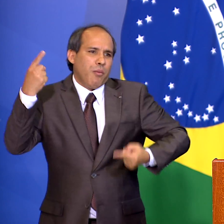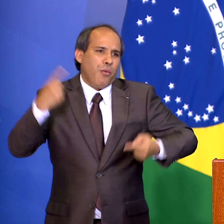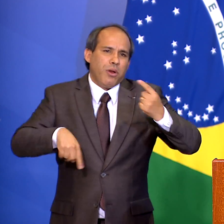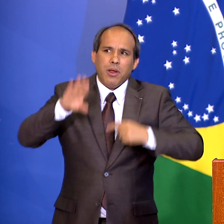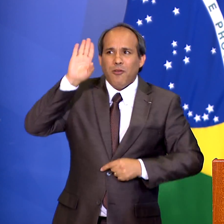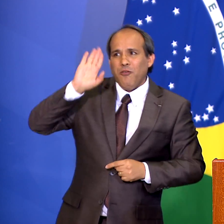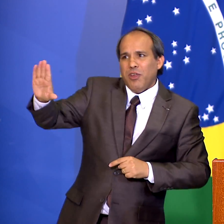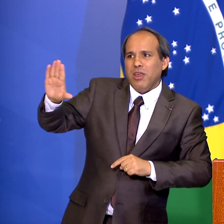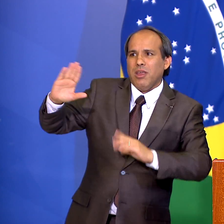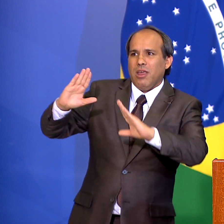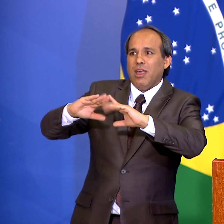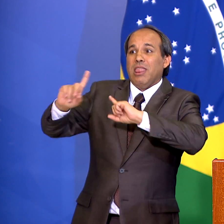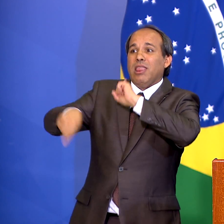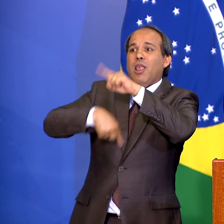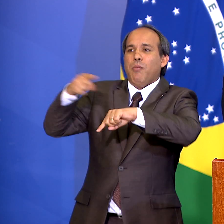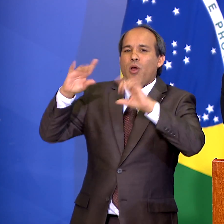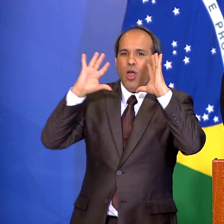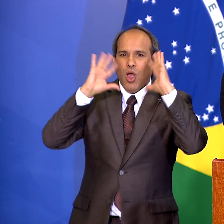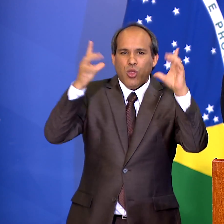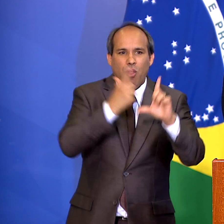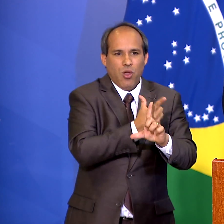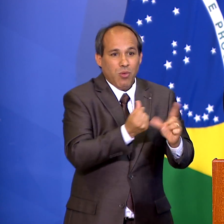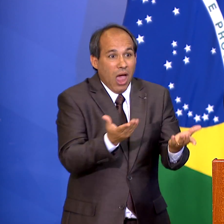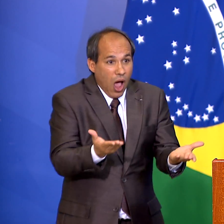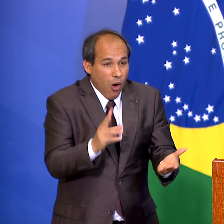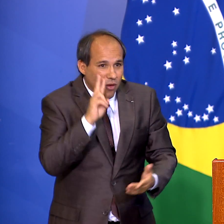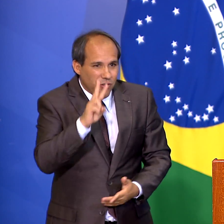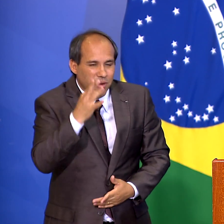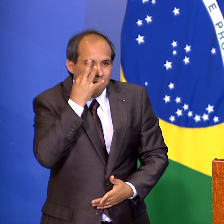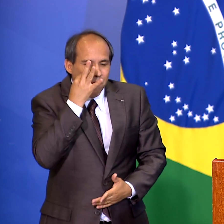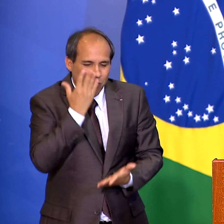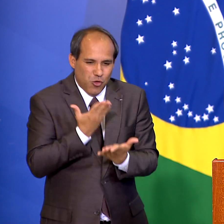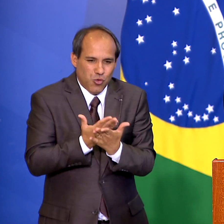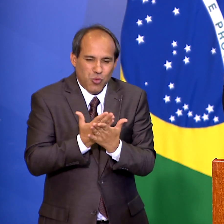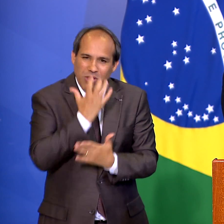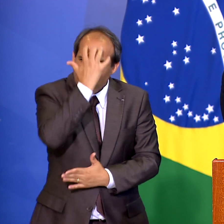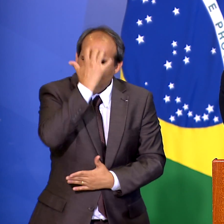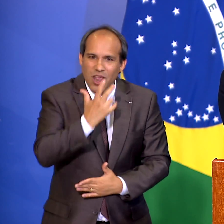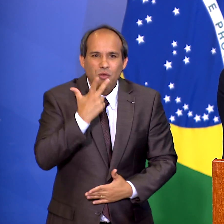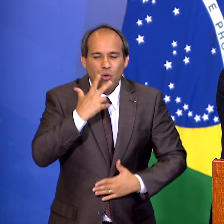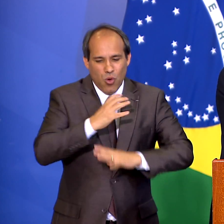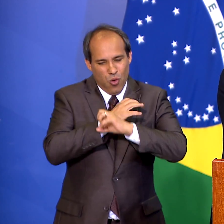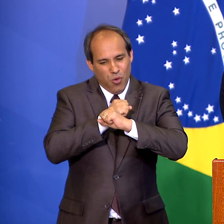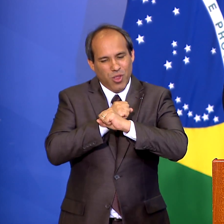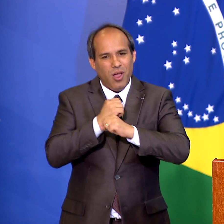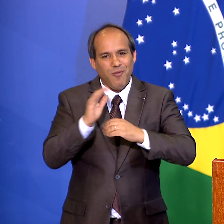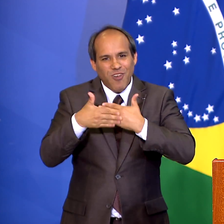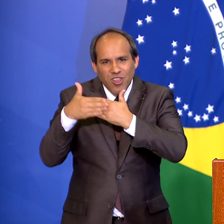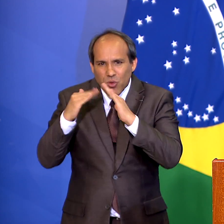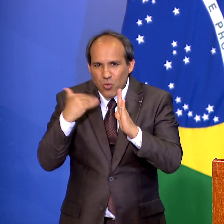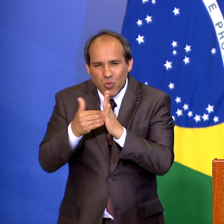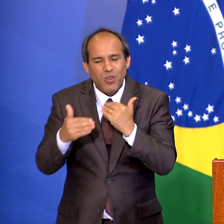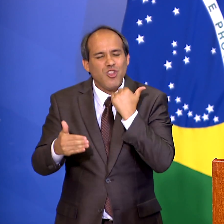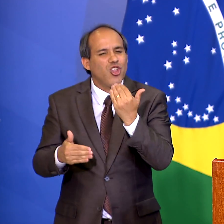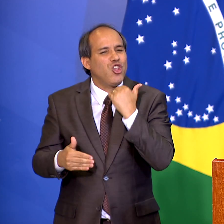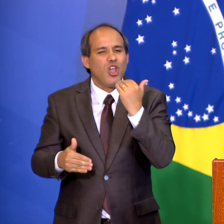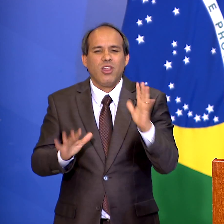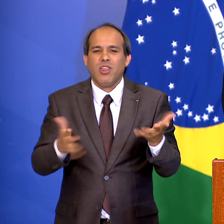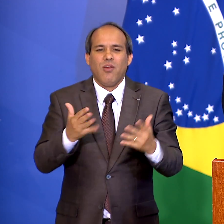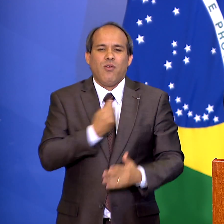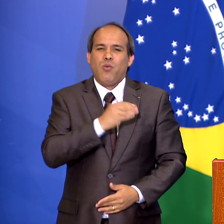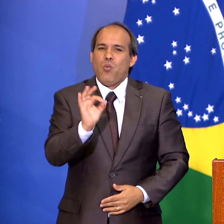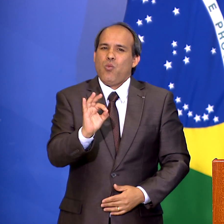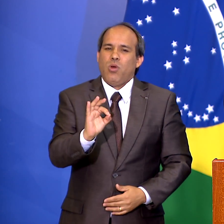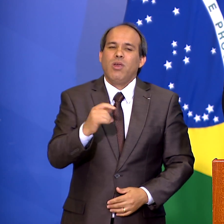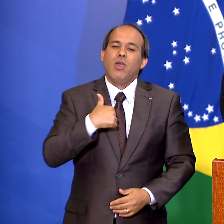vê depois. E hoje nós vemos estudos sérios dizendo que o lockdown não ajudou a salvar vidas. Então, mais uma vez,